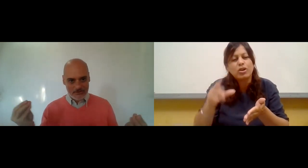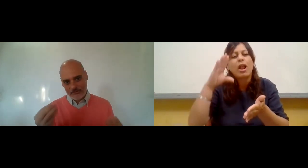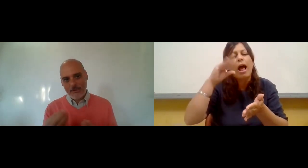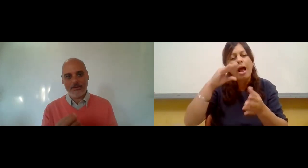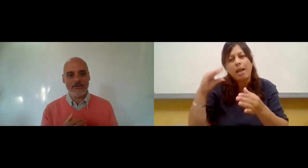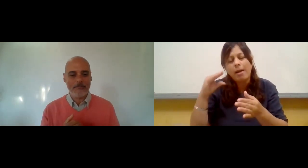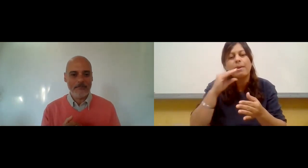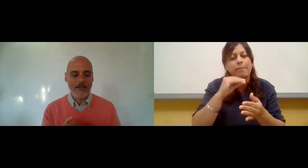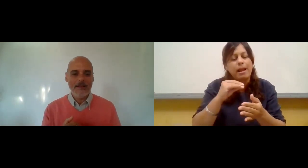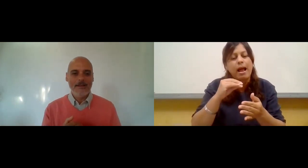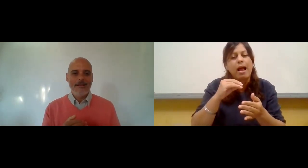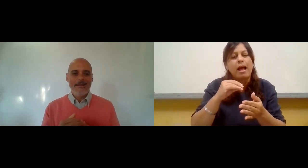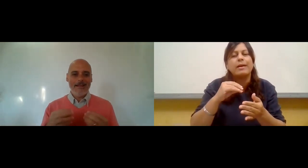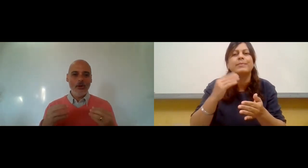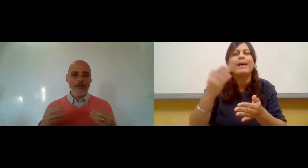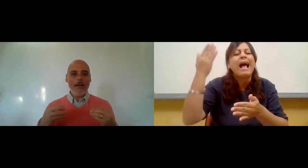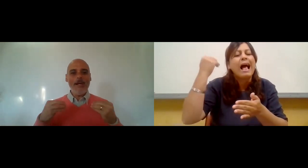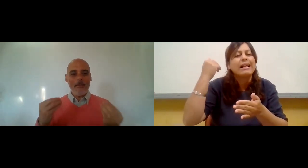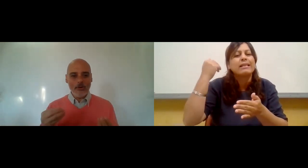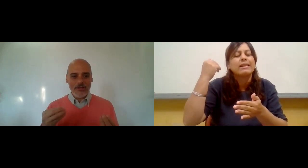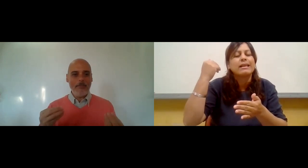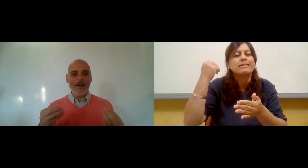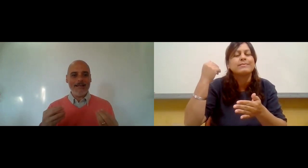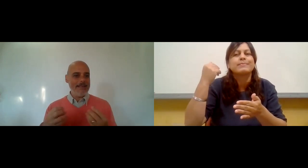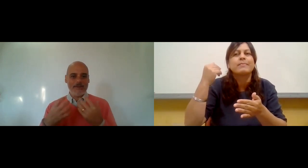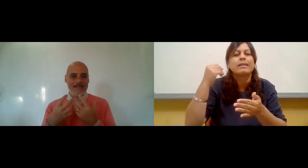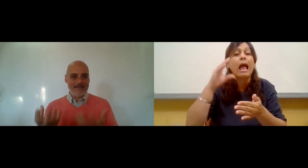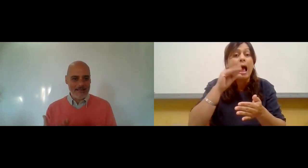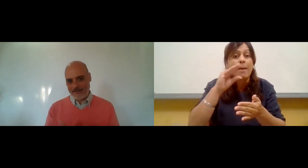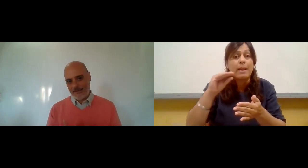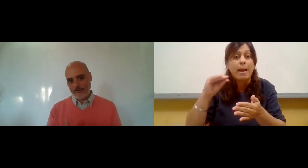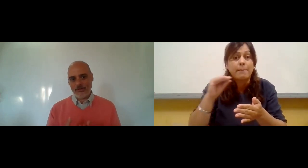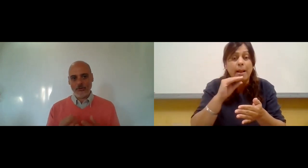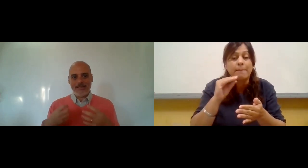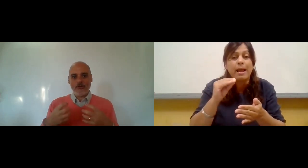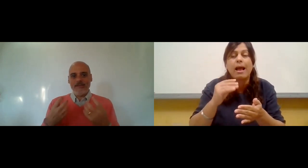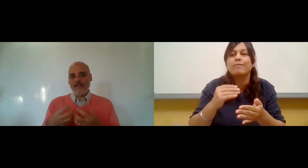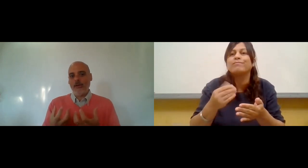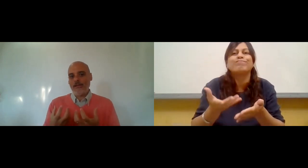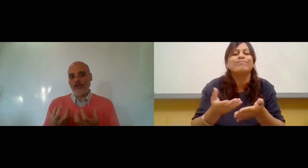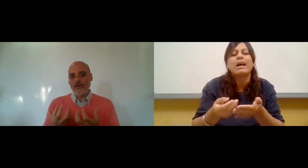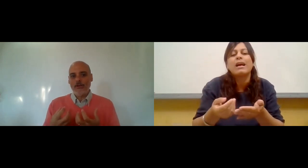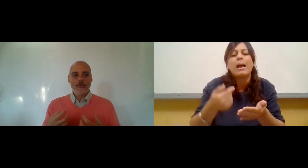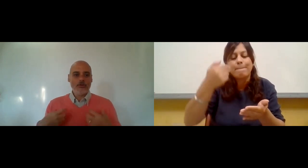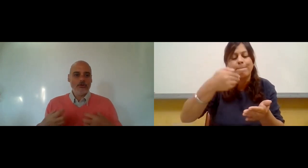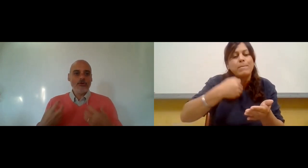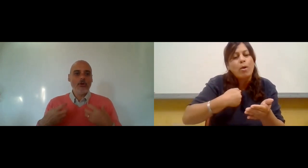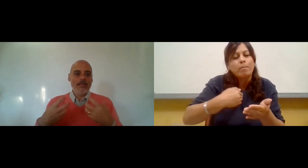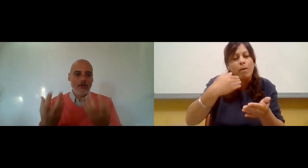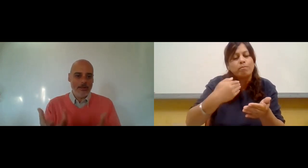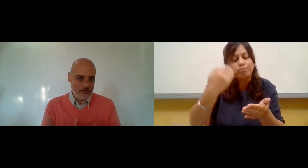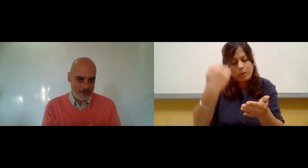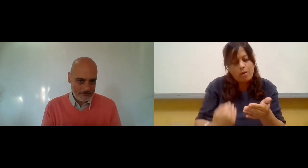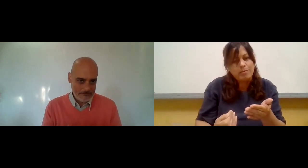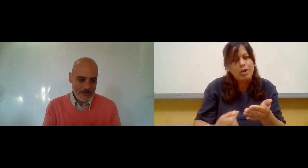caracteriza como seres humanos, lo que hablamos es parte de nuestra existencia. O sea, yo mientras estoy diciendo esto, yo soy yo